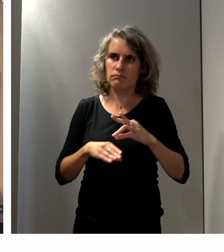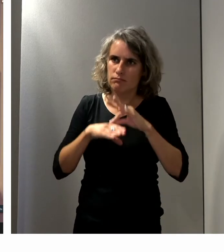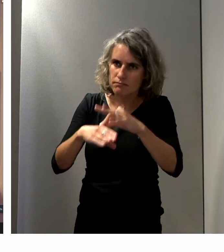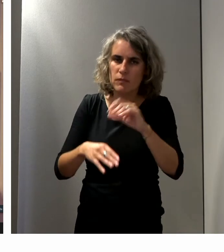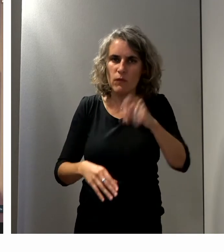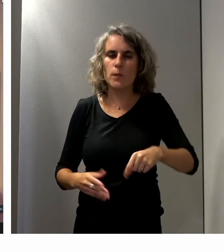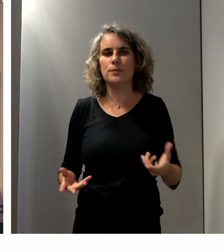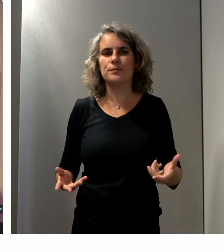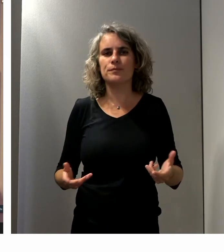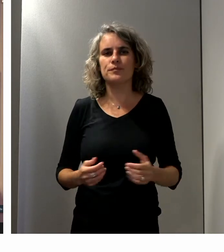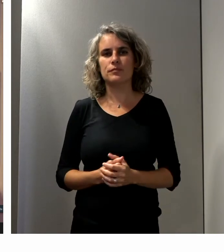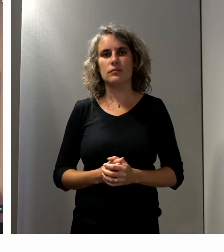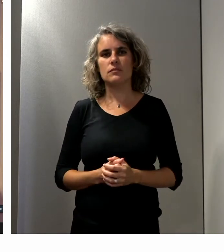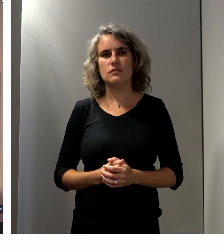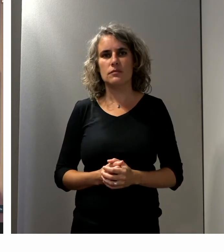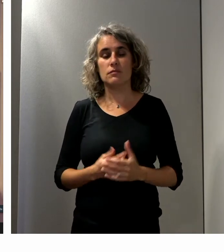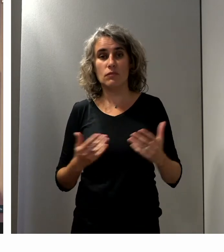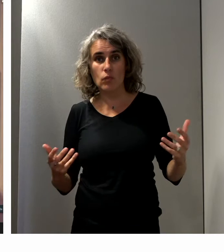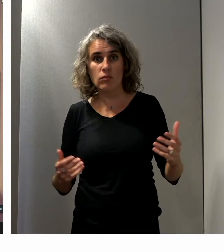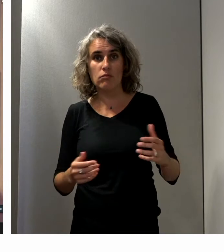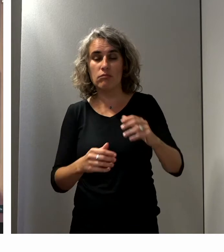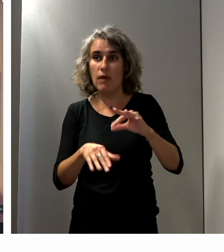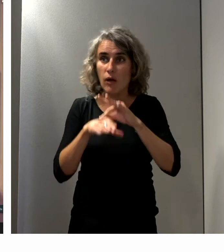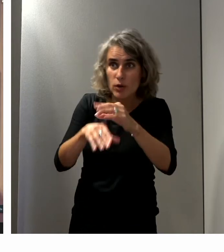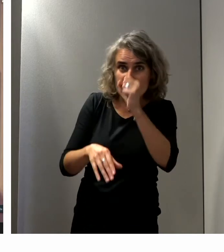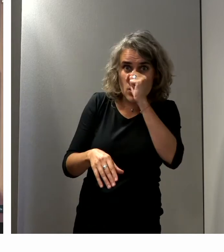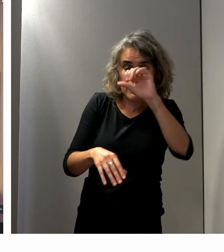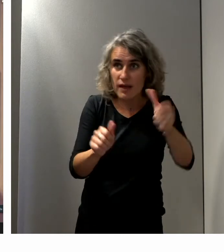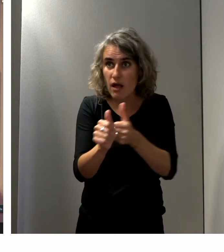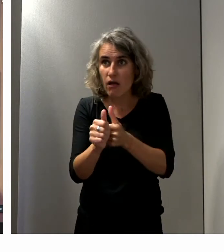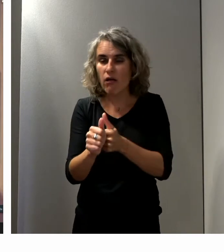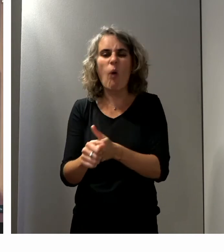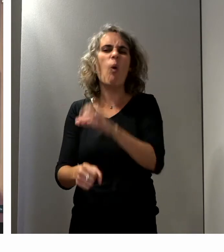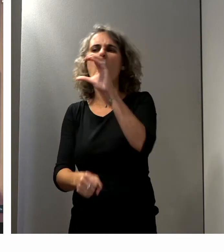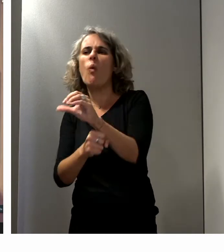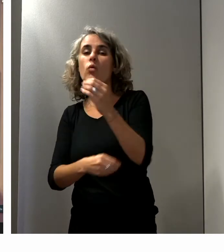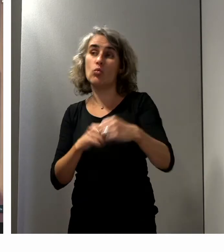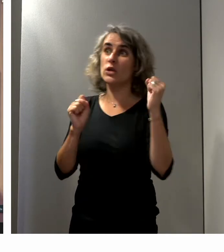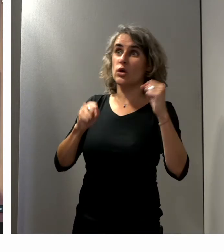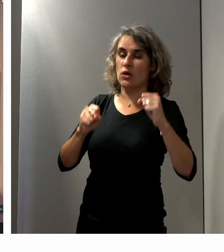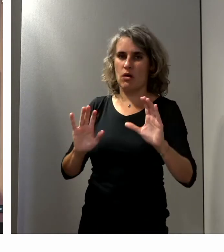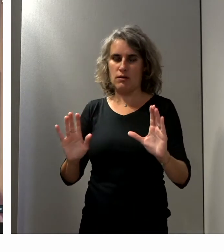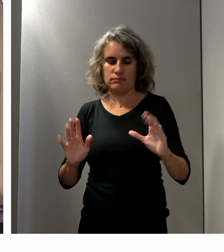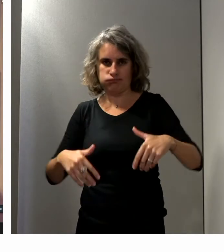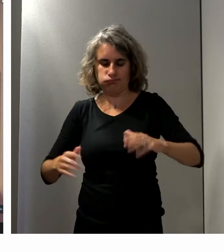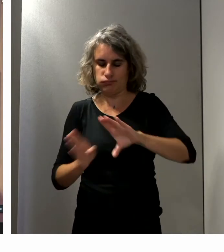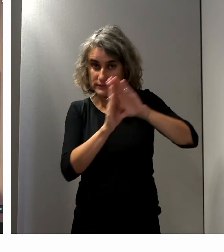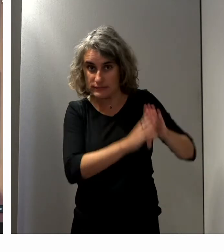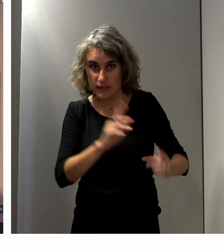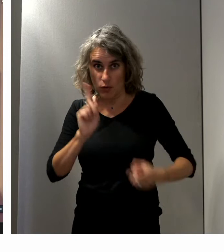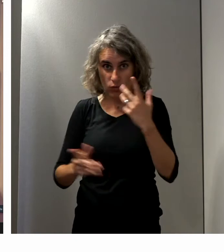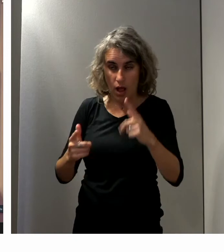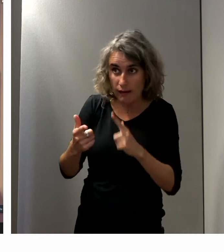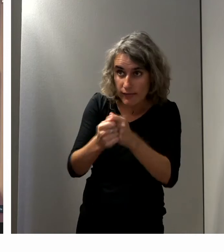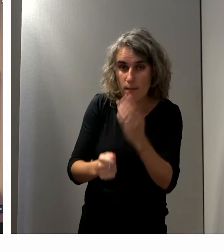sexualité. Et de se positionner pour ou contre un accompagnement à la sexualité, c'est plutôt de proposer des réponses aux besoins exprimés. Et dans cet objectif, il